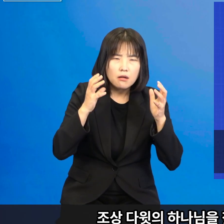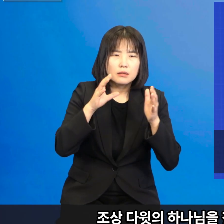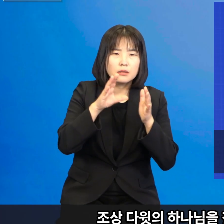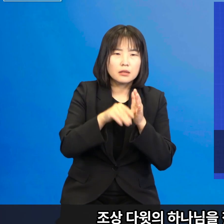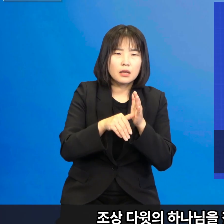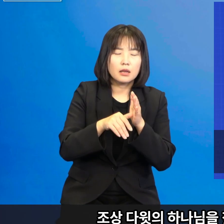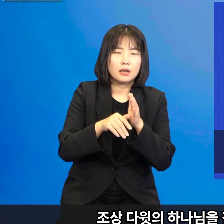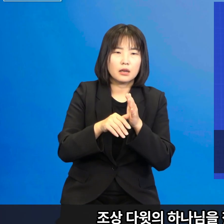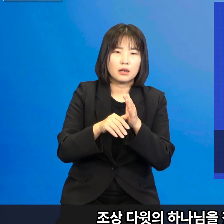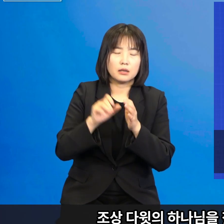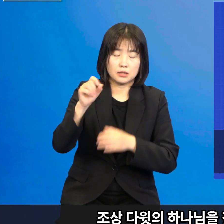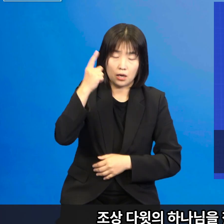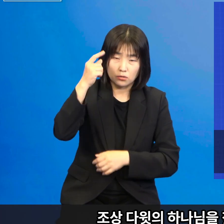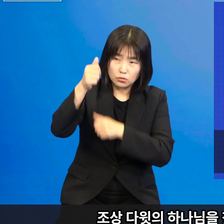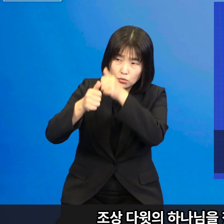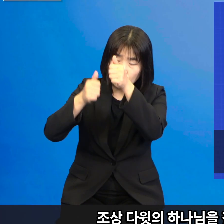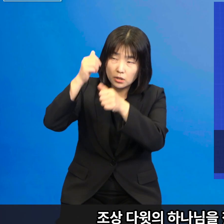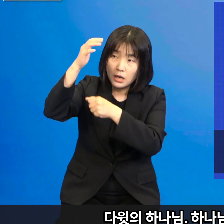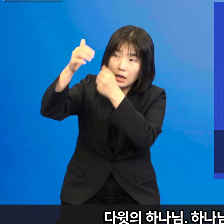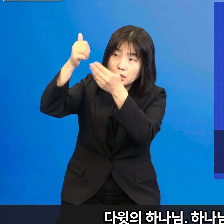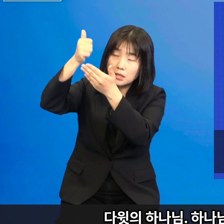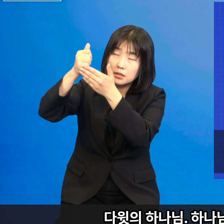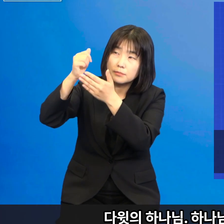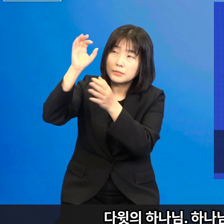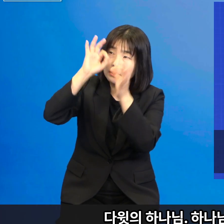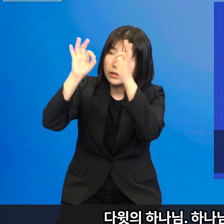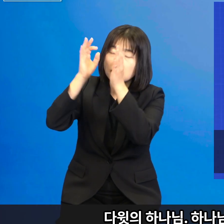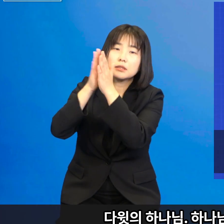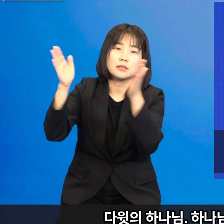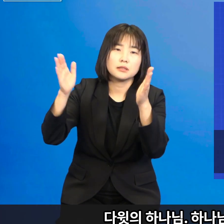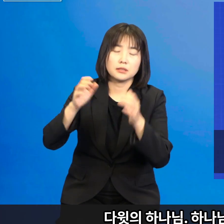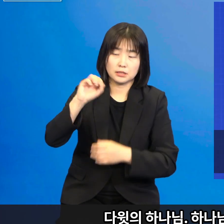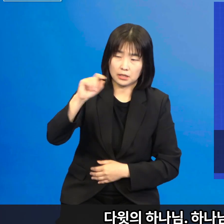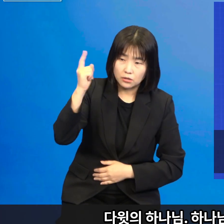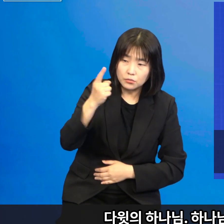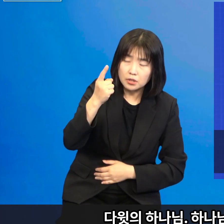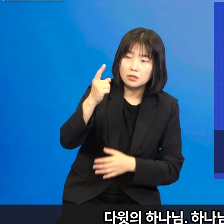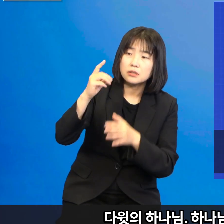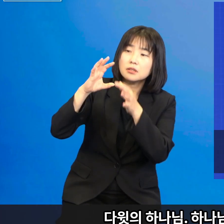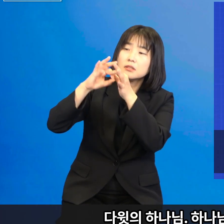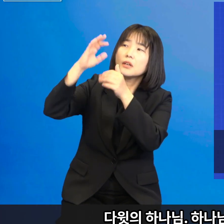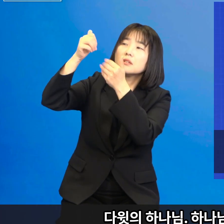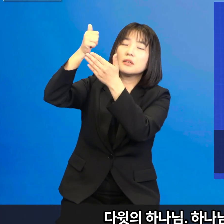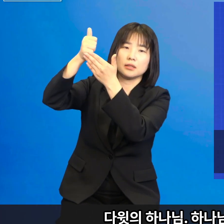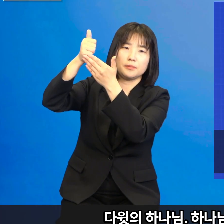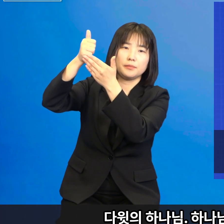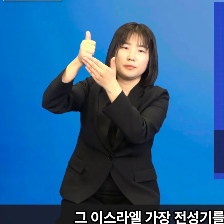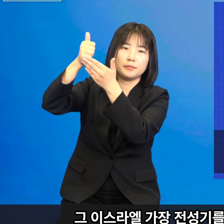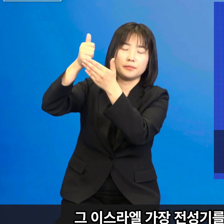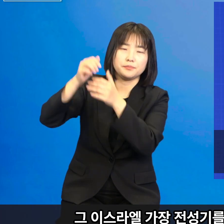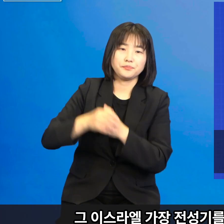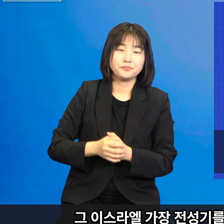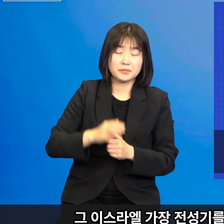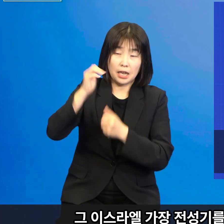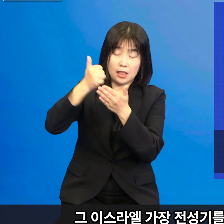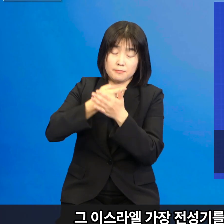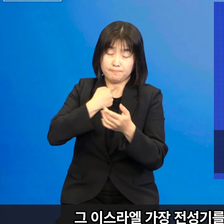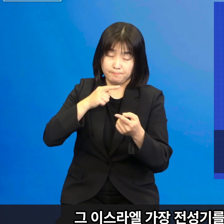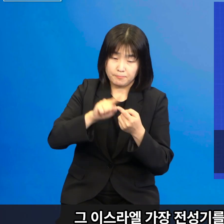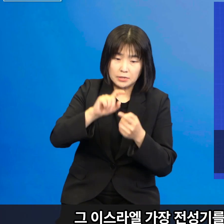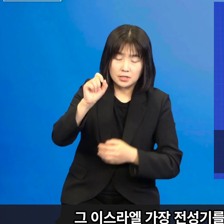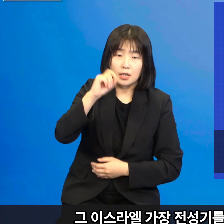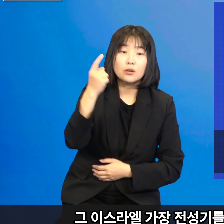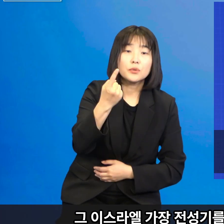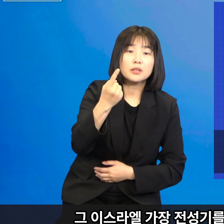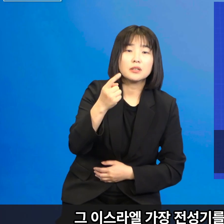하나님을 찾기 시작했다는 것이죠. 다윗의 하나님, 하나님 마음에 맞는 그 다윗, 그 이스라엘의 가장